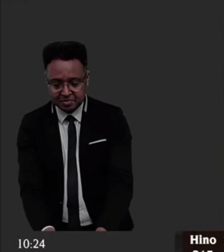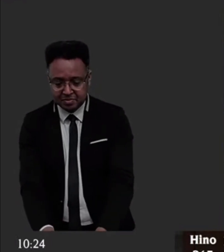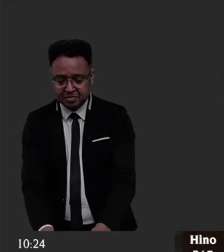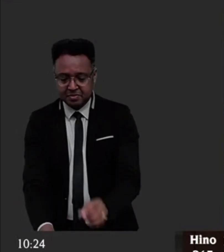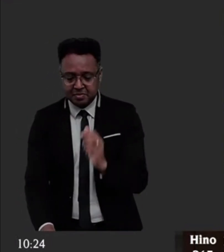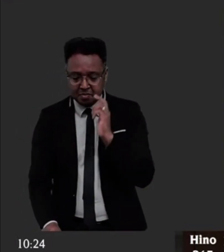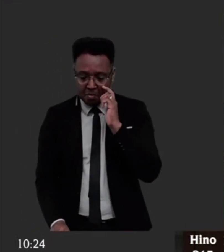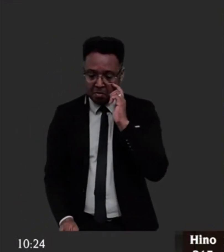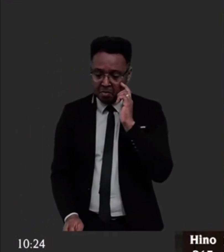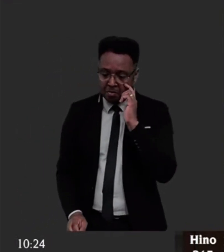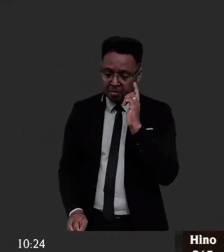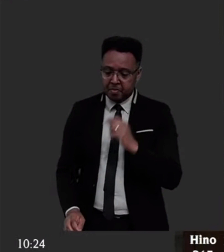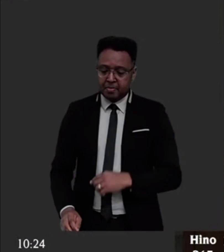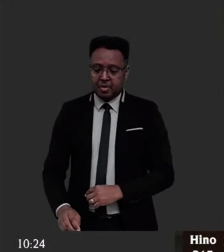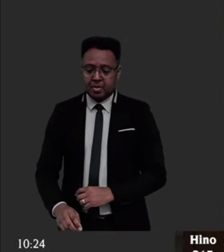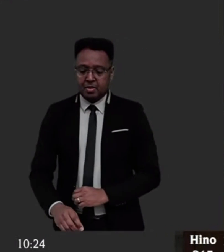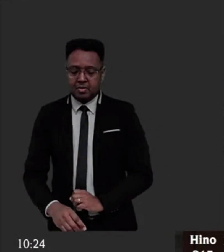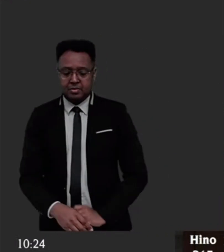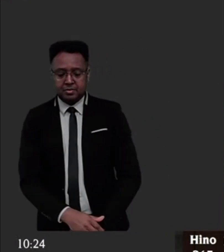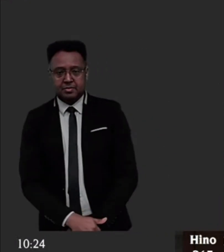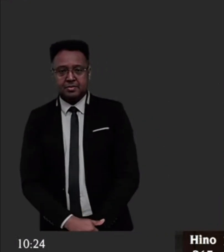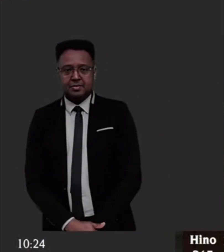Glória a Jesus.